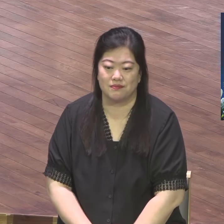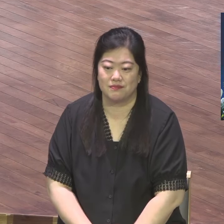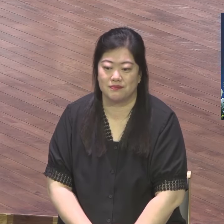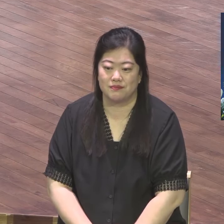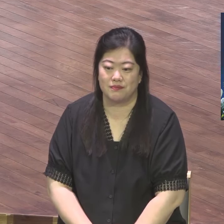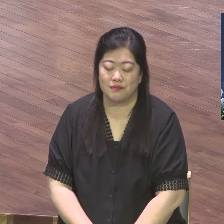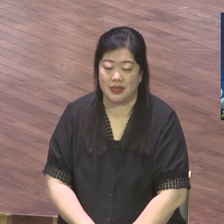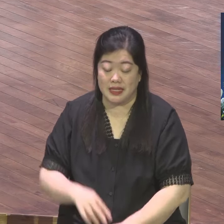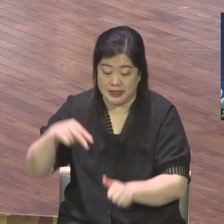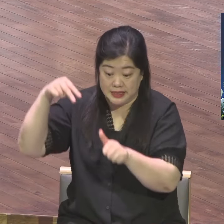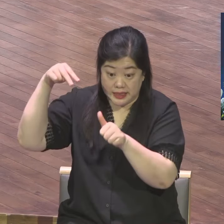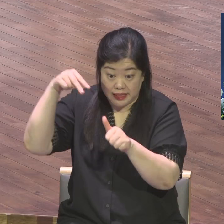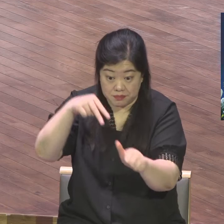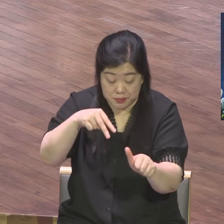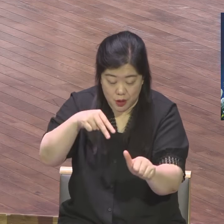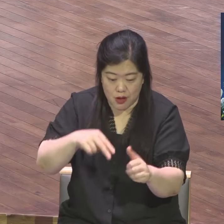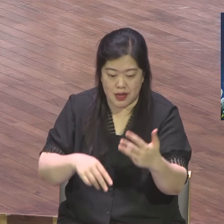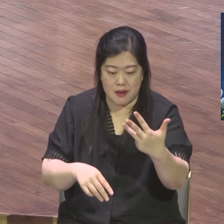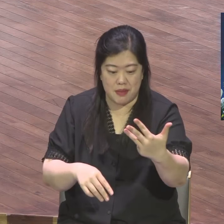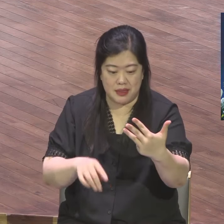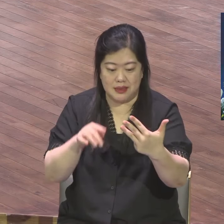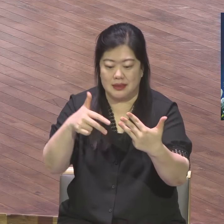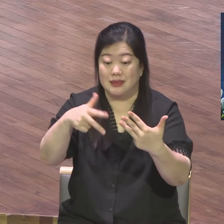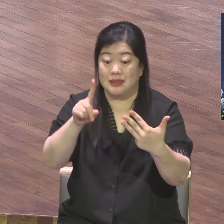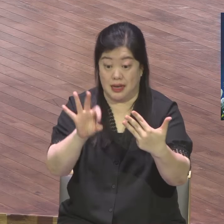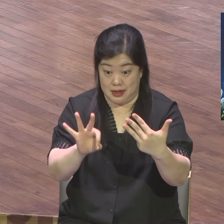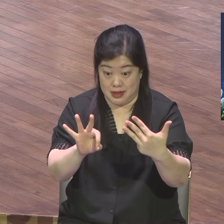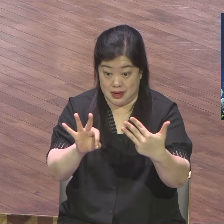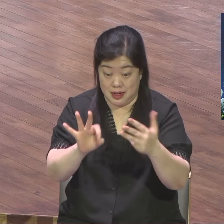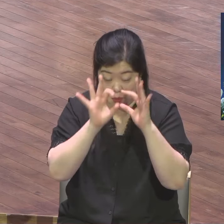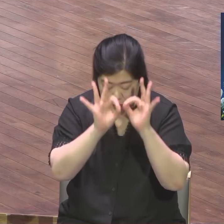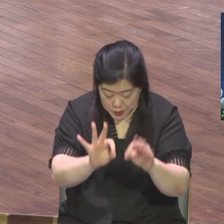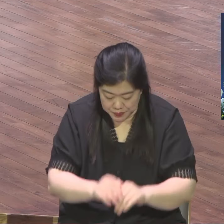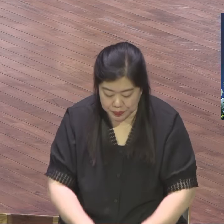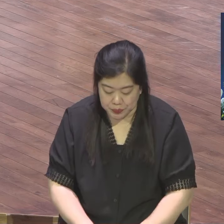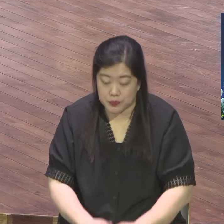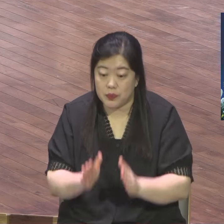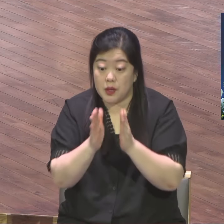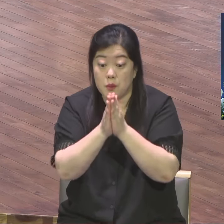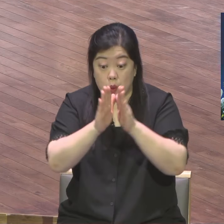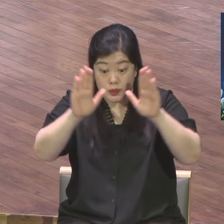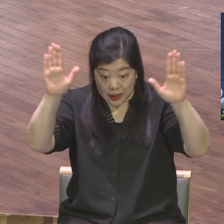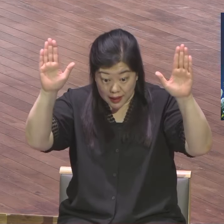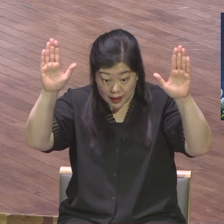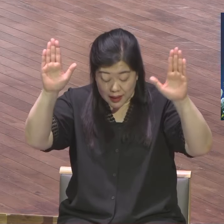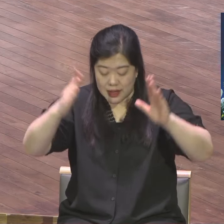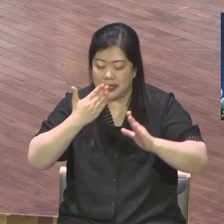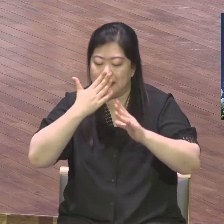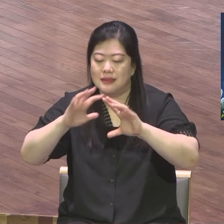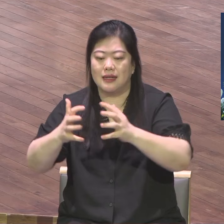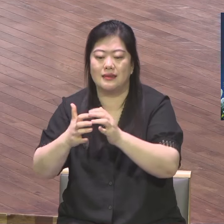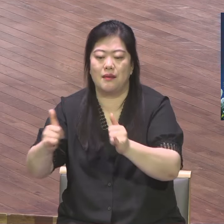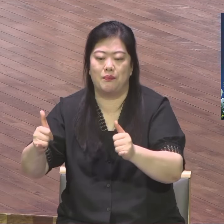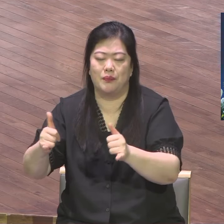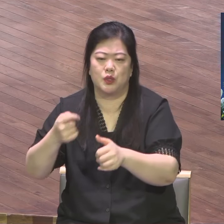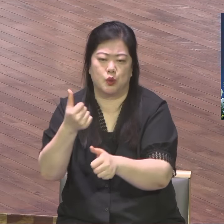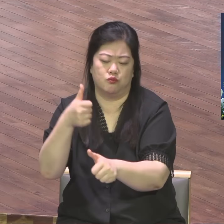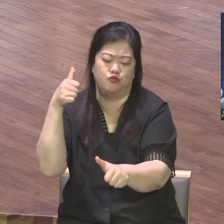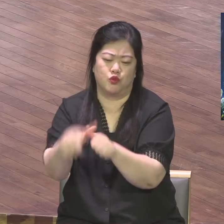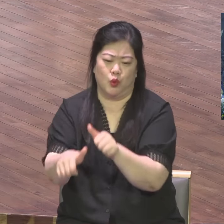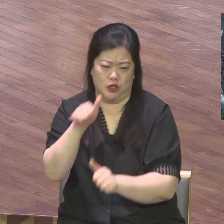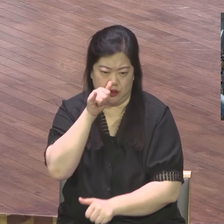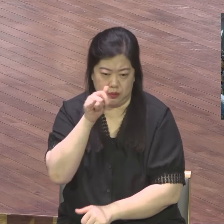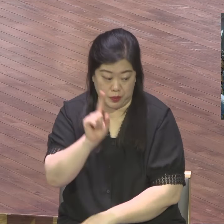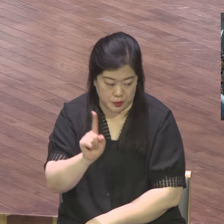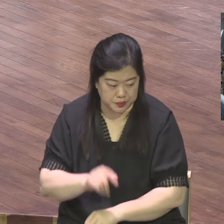신명기 8장 12절 14절에 보면 모세가 가나안 입성을 앞둔 이스라엘 백성들이 이렇게 경고를 하죠. 너가